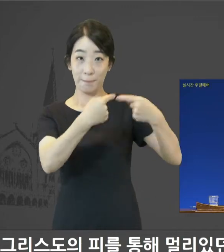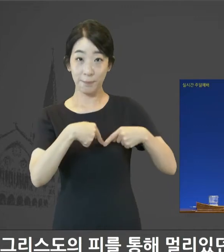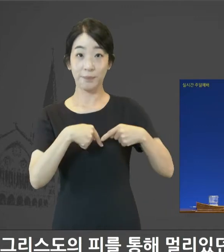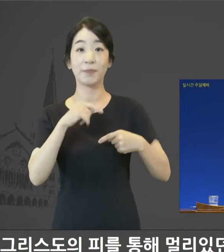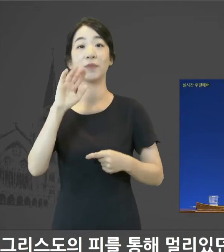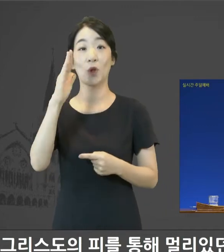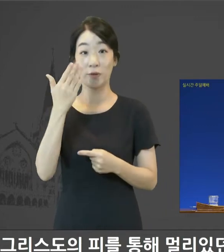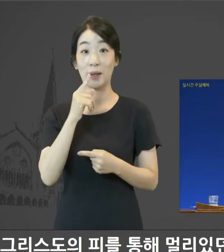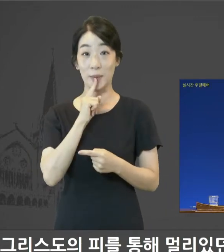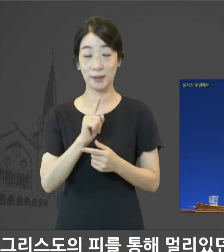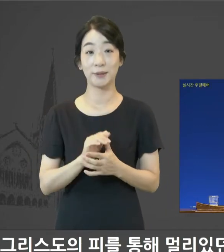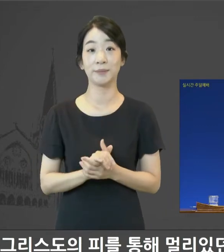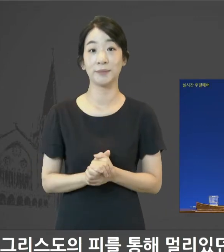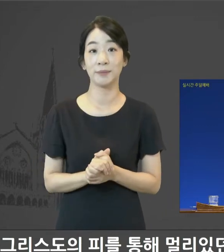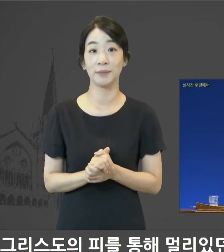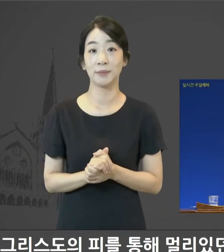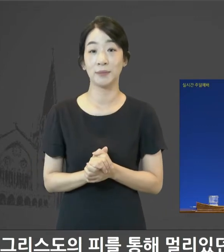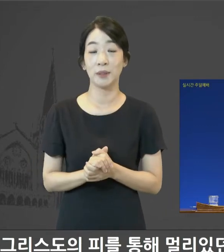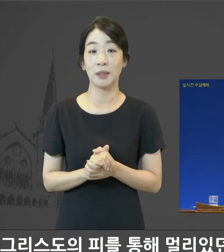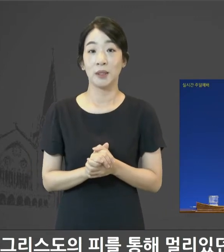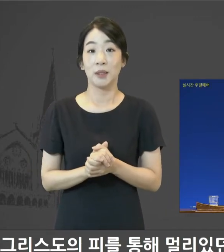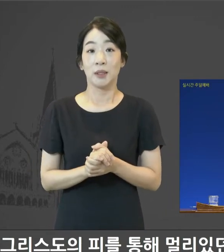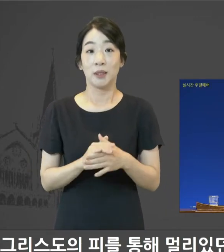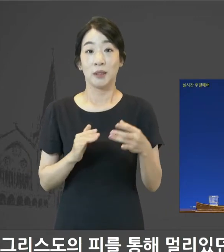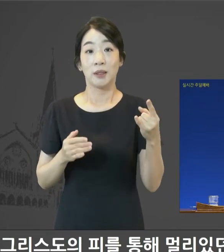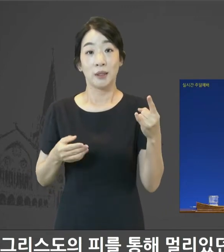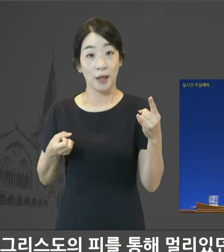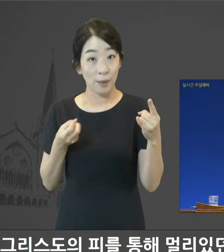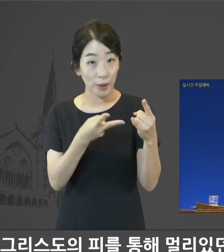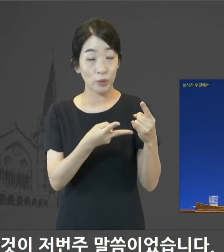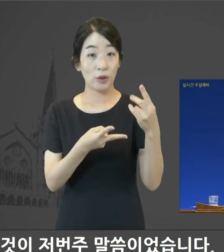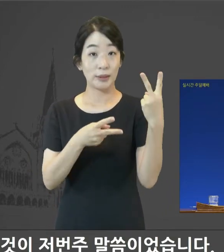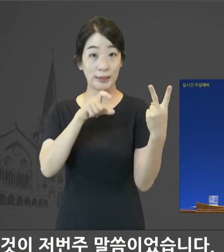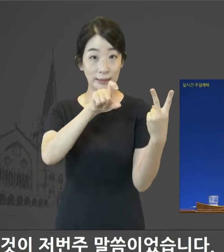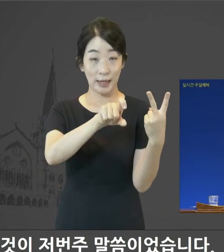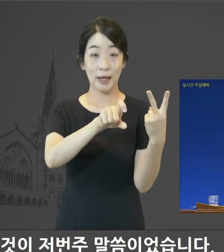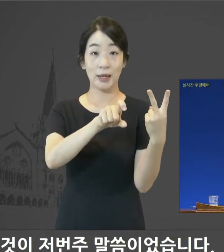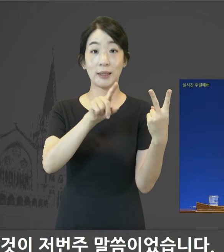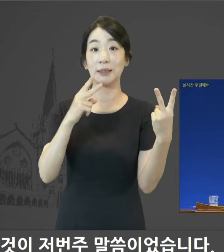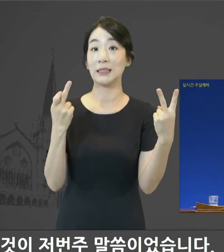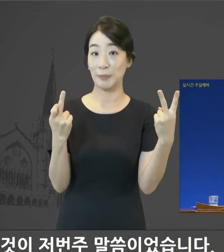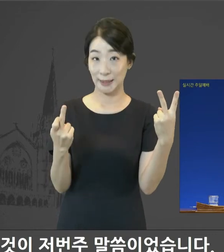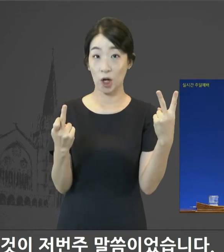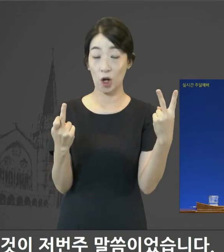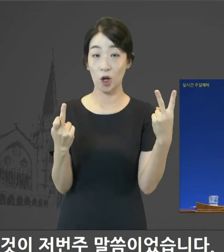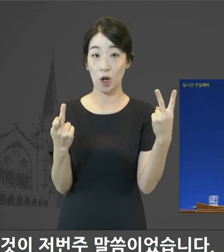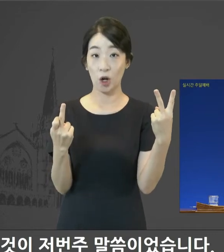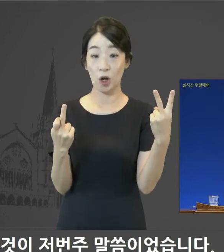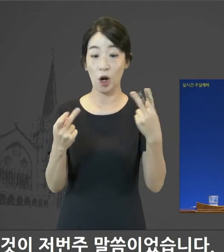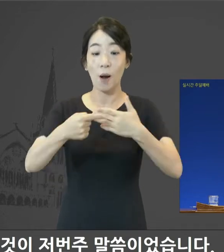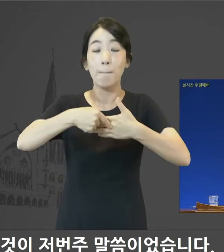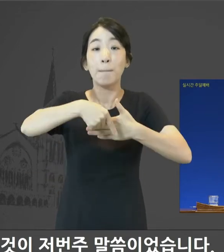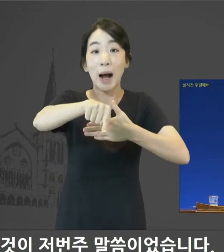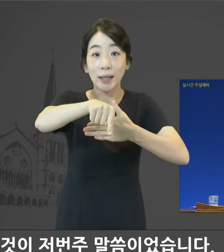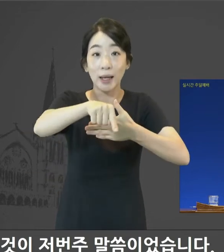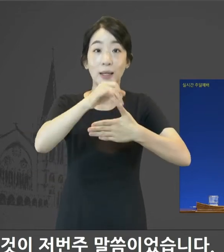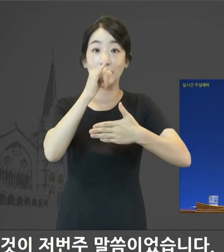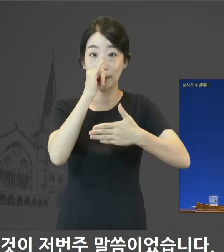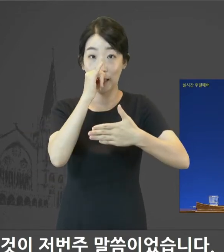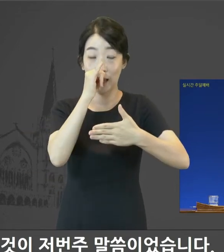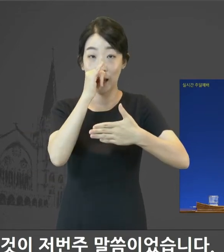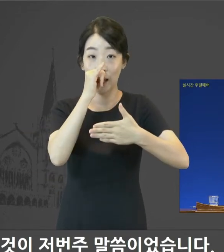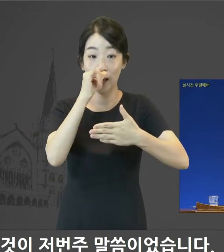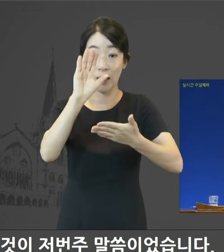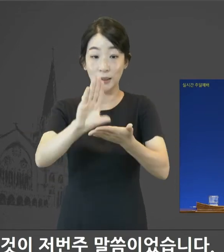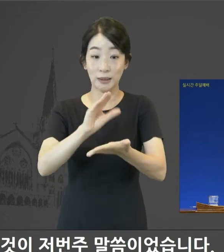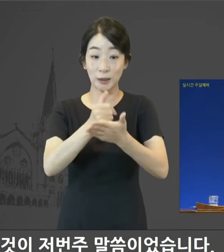찾으실 분들은 에베소서 2장 11절 12절, 특별히 12절을 보시면 밖에 있다, 그리스도